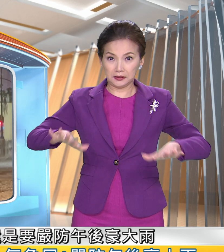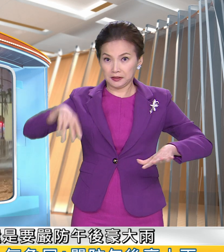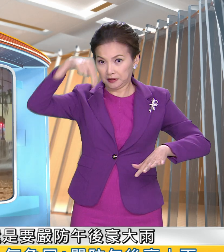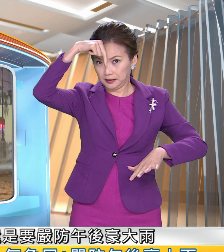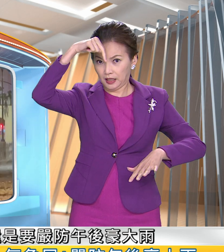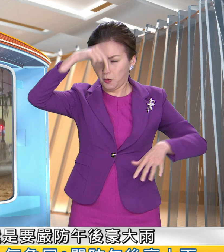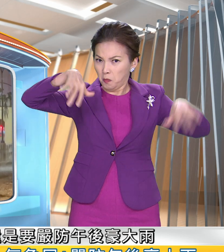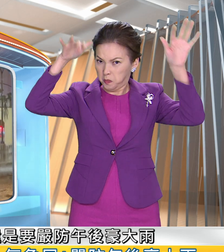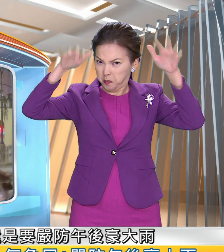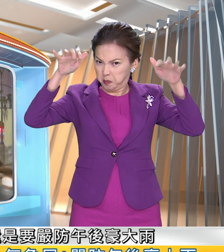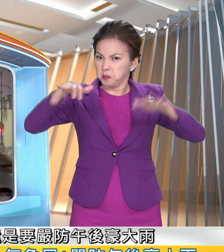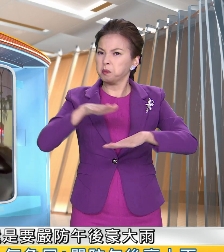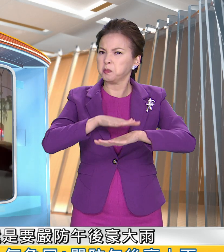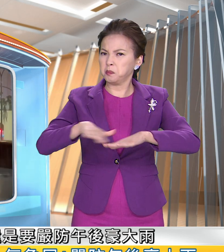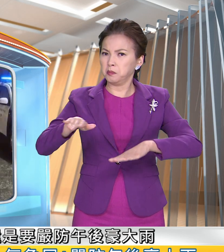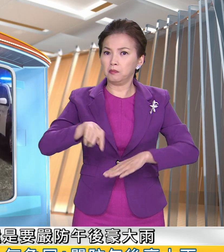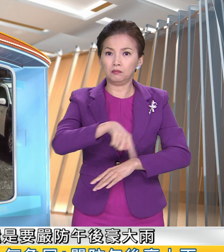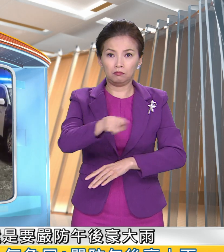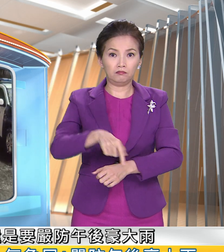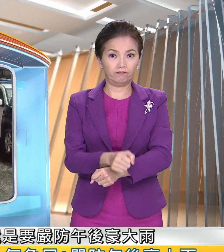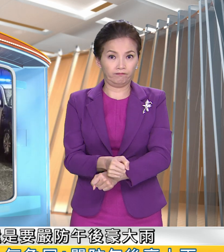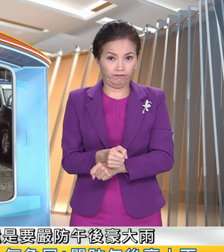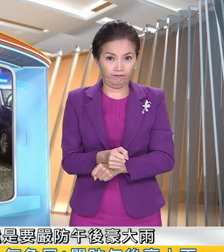天还是要严防午后好大雨。